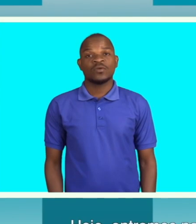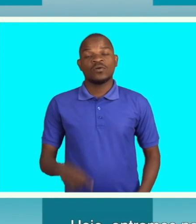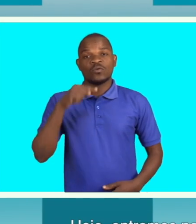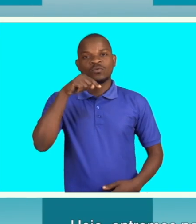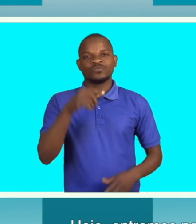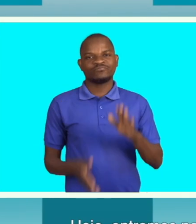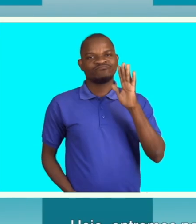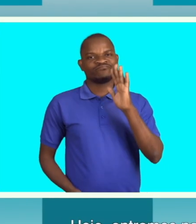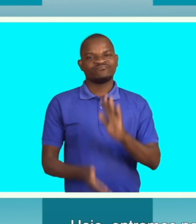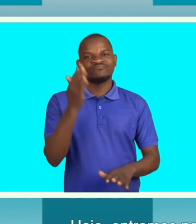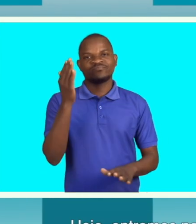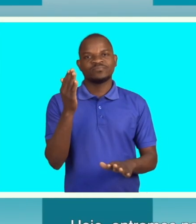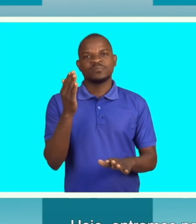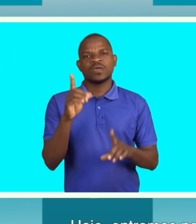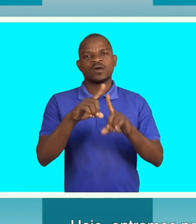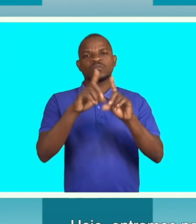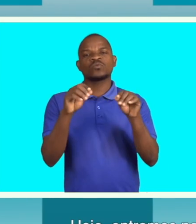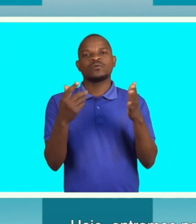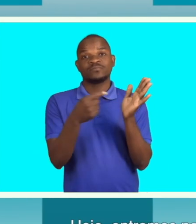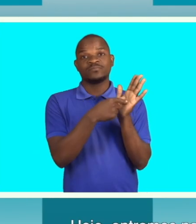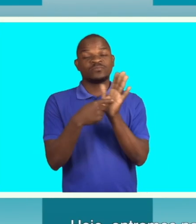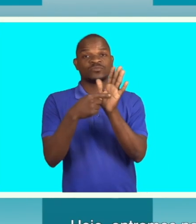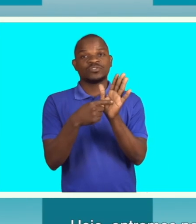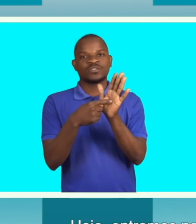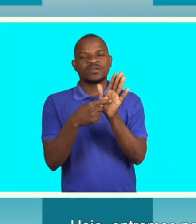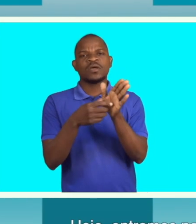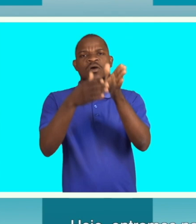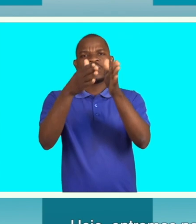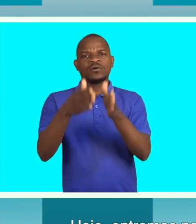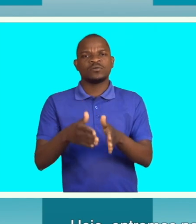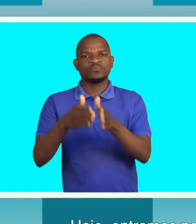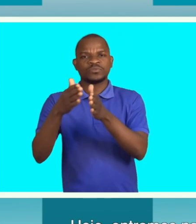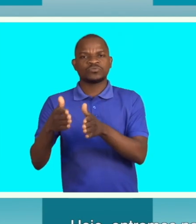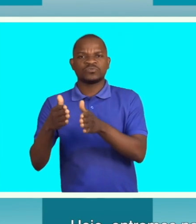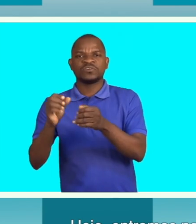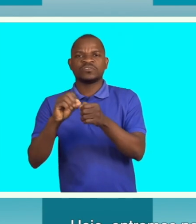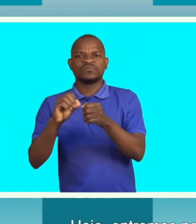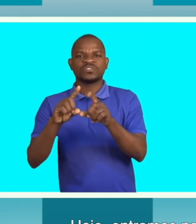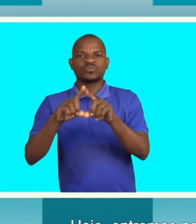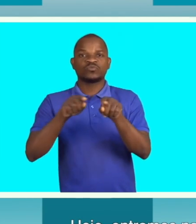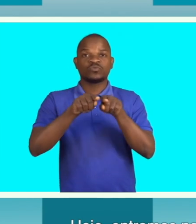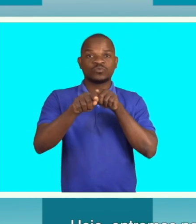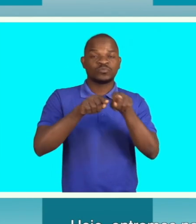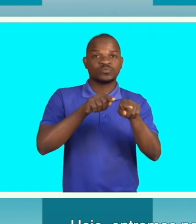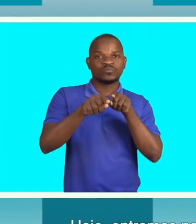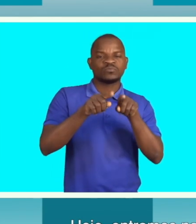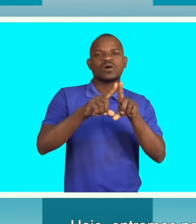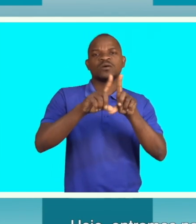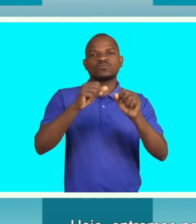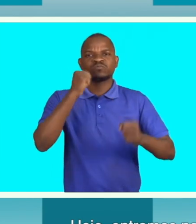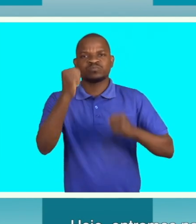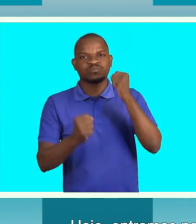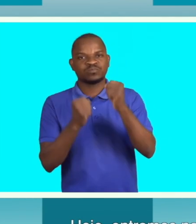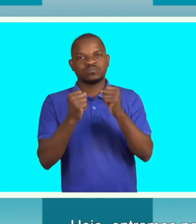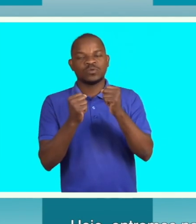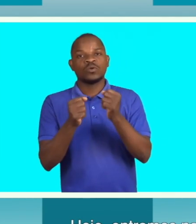Hoje entramos Em sua casa Mostrando as imagens Do atleta Para o Olímpico Neste caso De atletismo